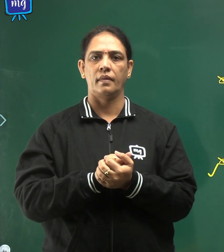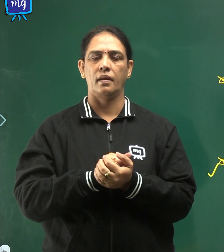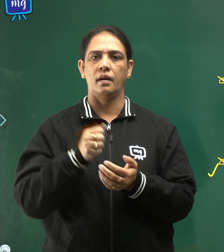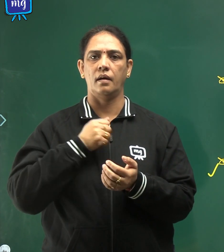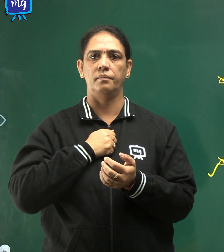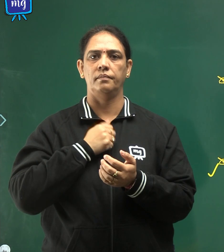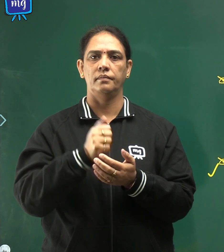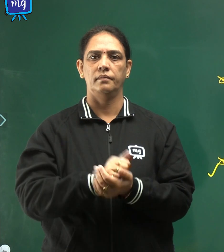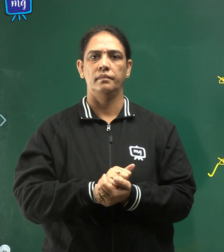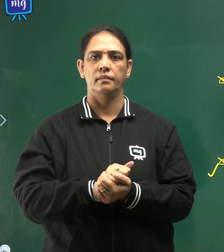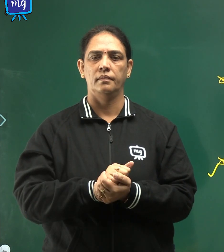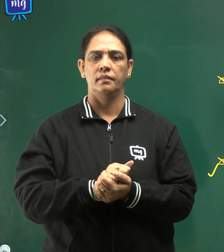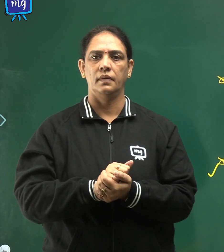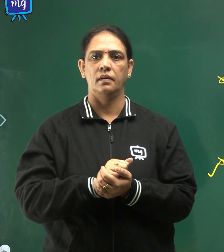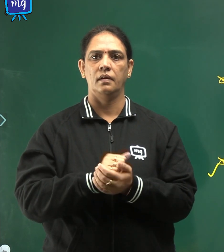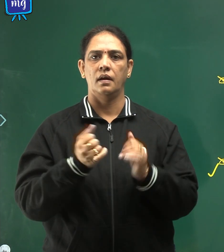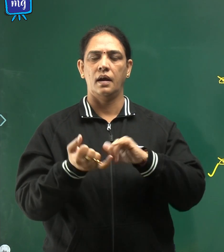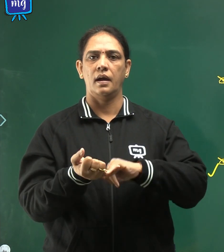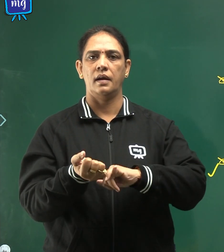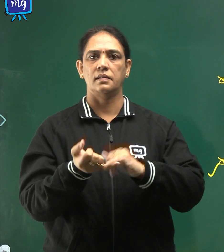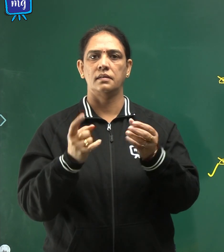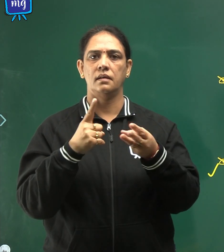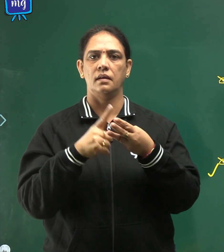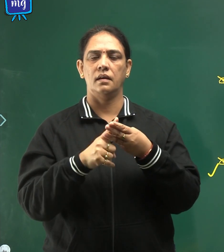हम त्रिज्य खंडों